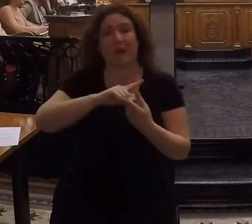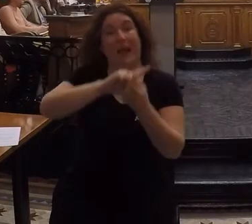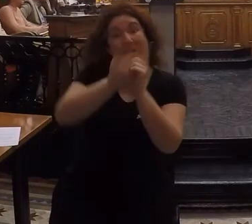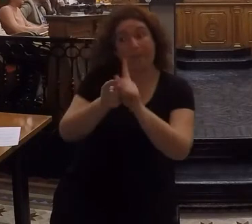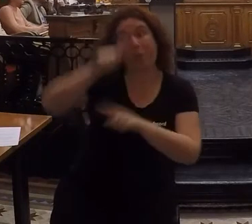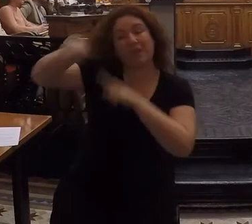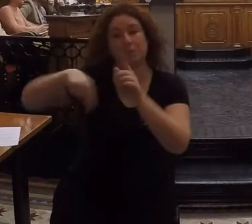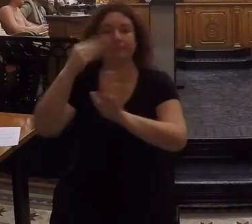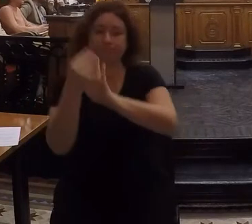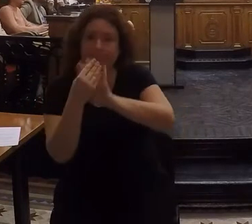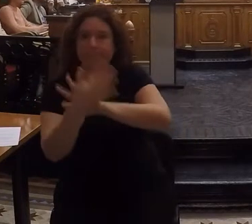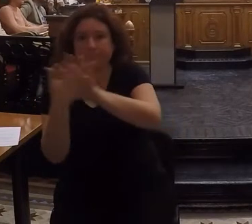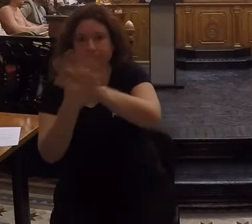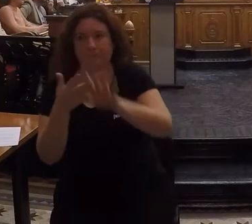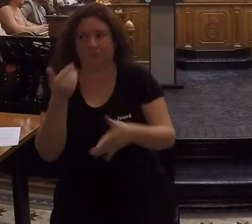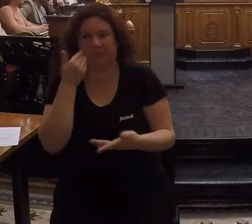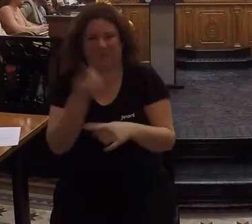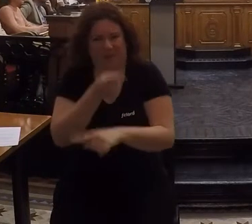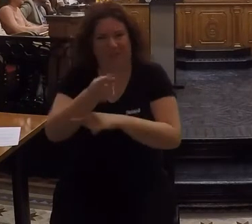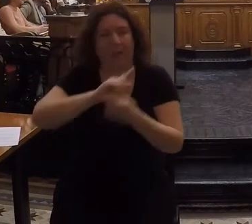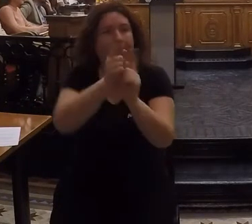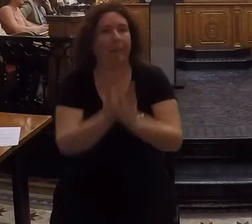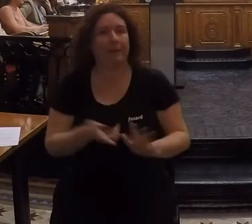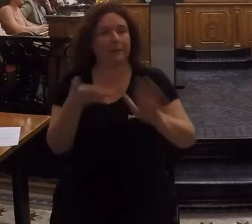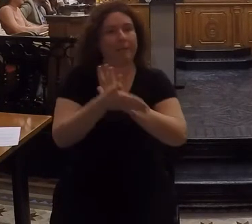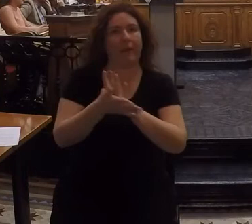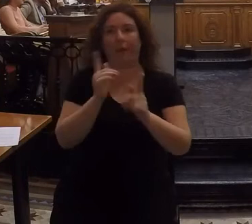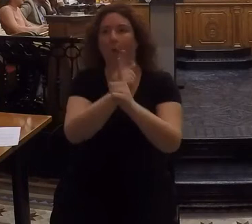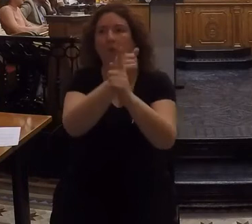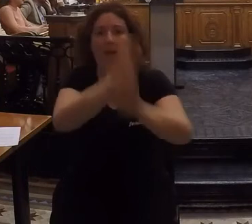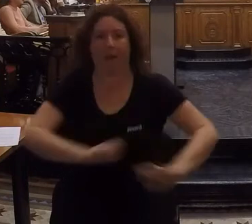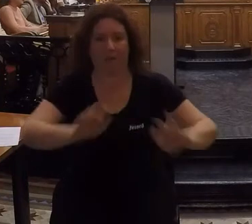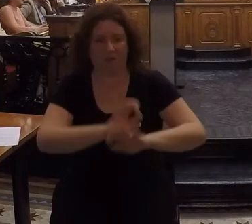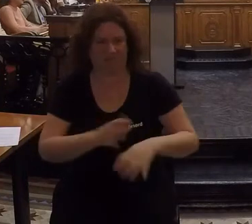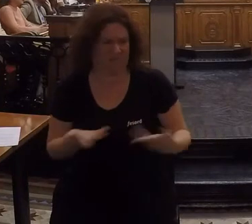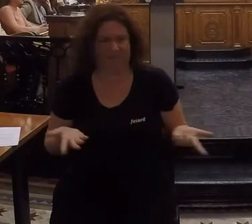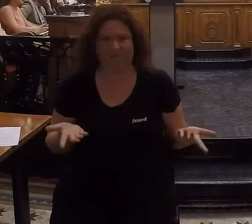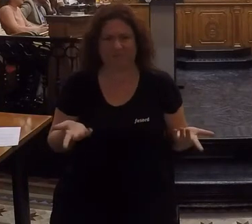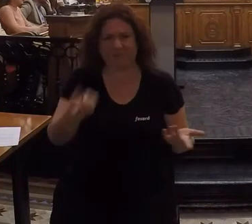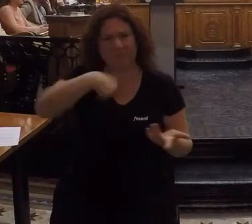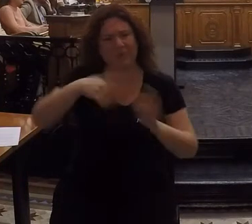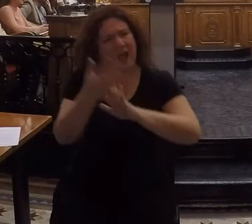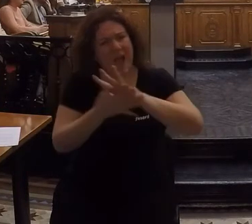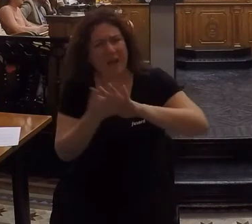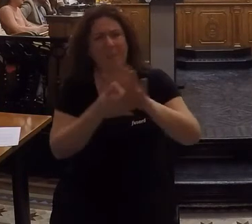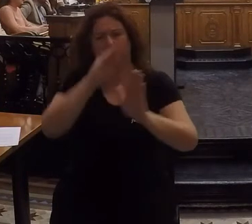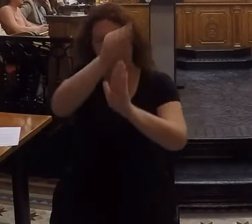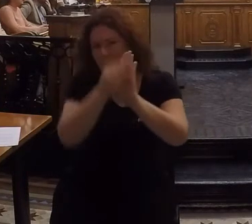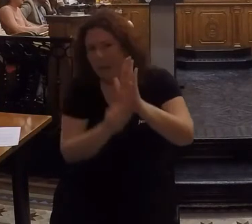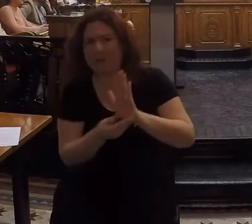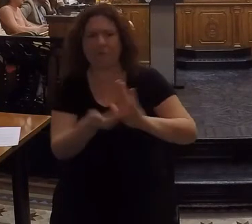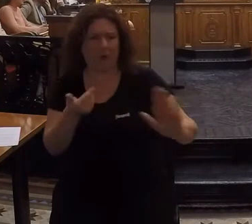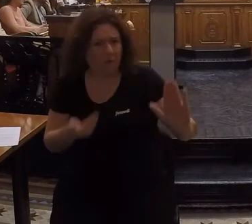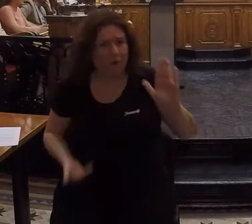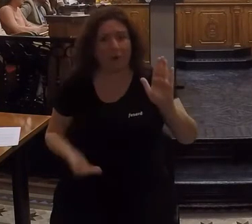no modifiquen ninguna ordenanza y no hacemos ninguna alegación. Por supuesto, ya no se hace ninguna alegación si no se modifica un